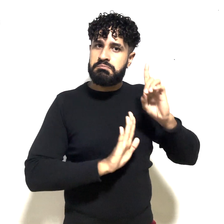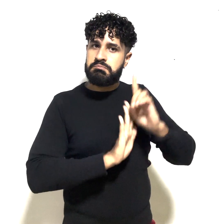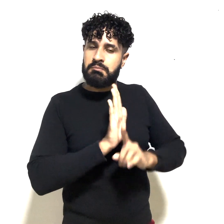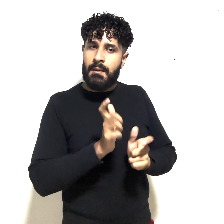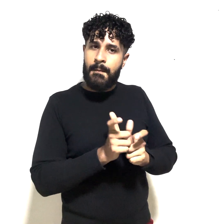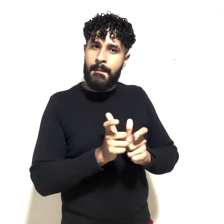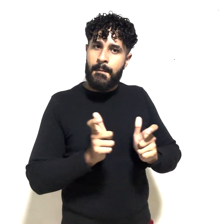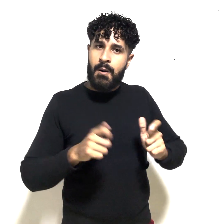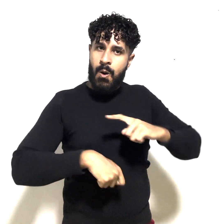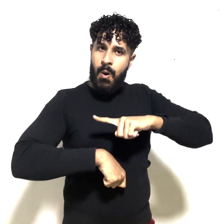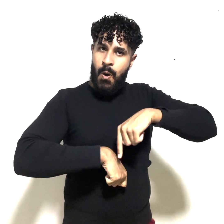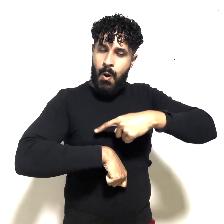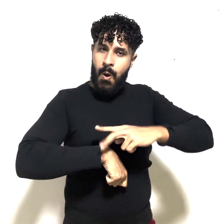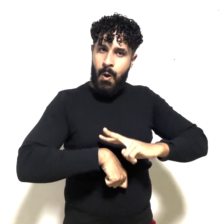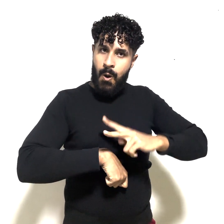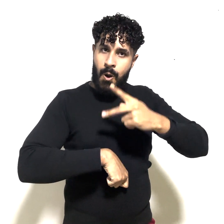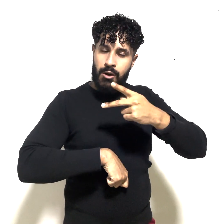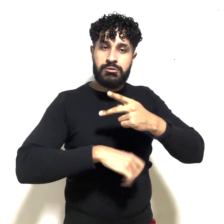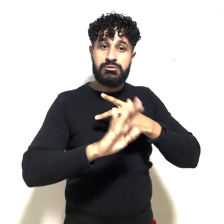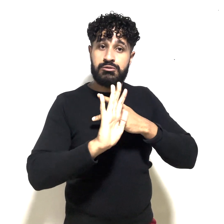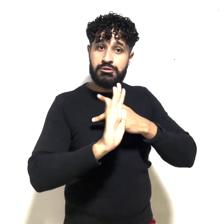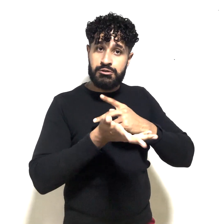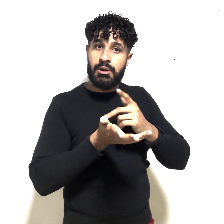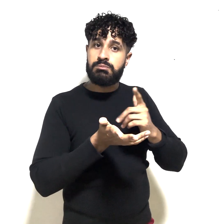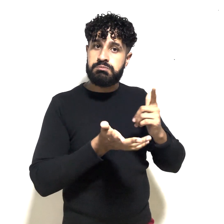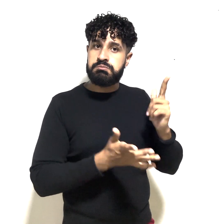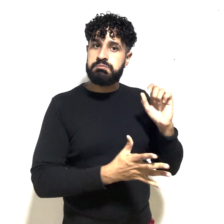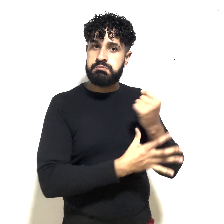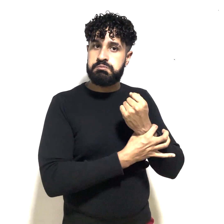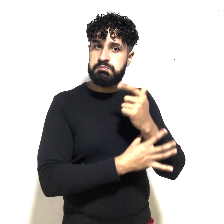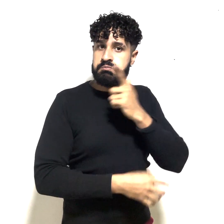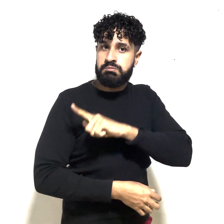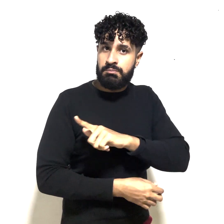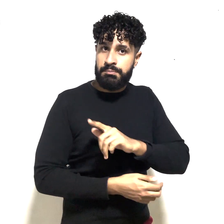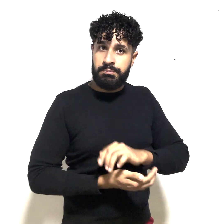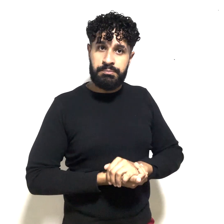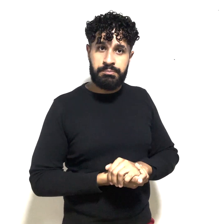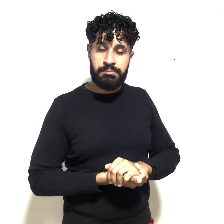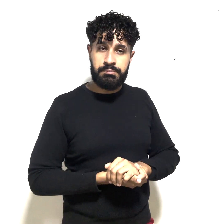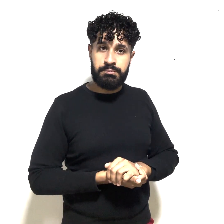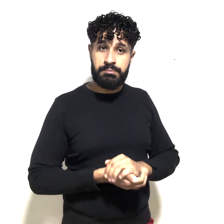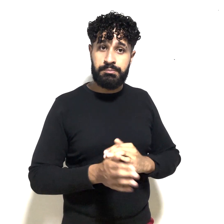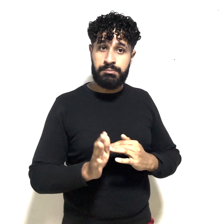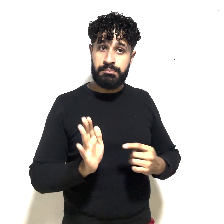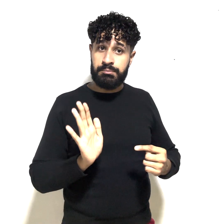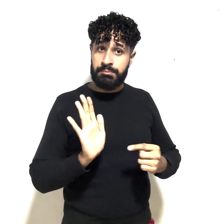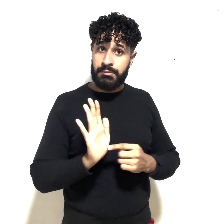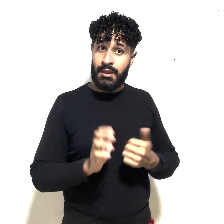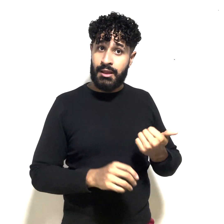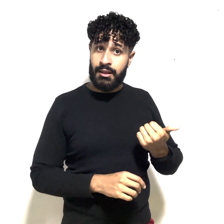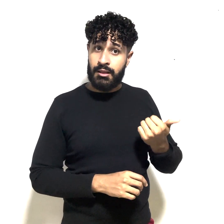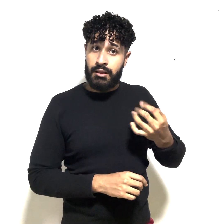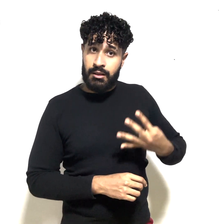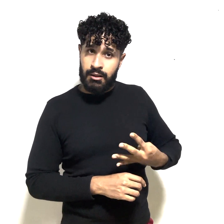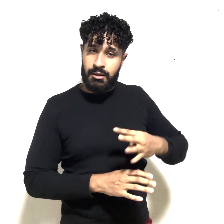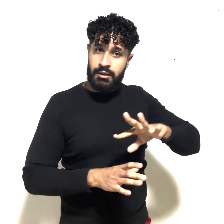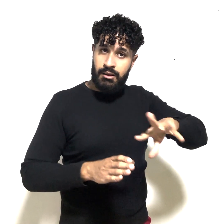horária tiveram a ampliação 14º item incorporação da